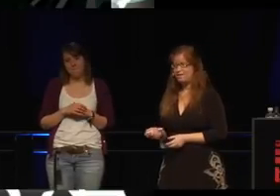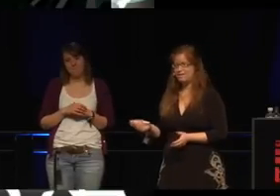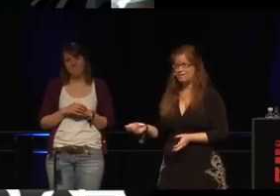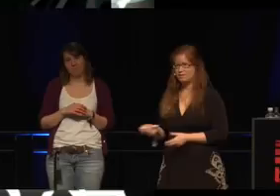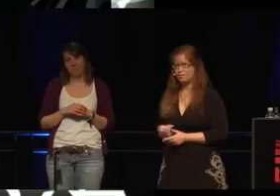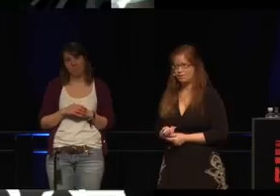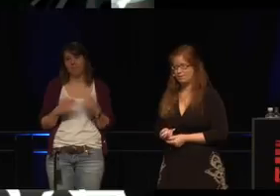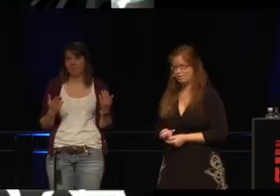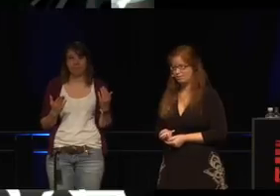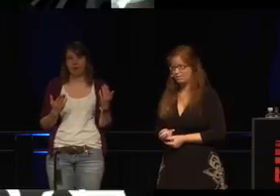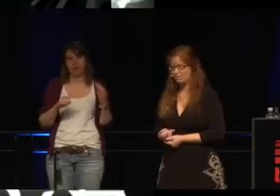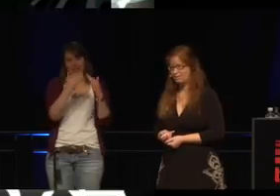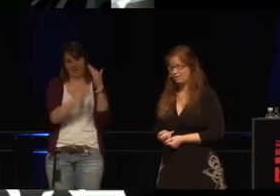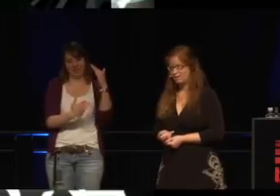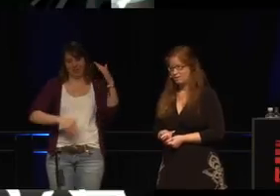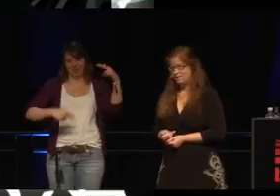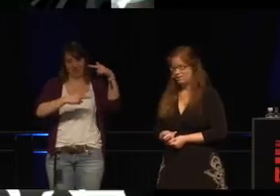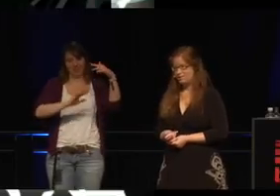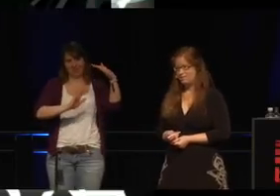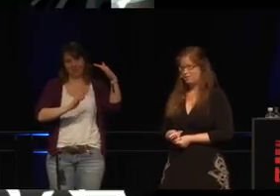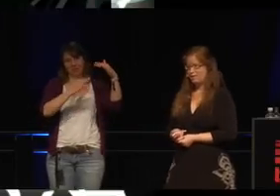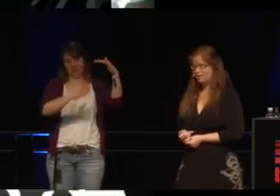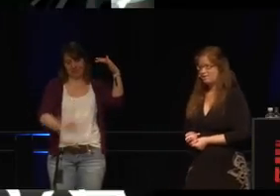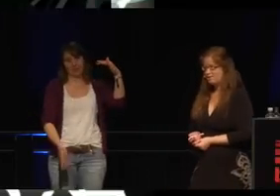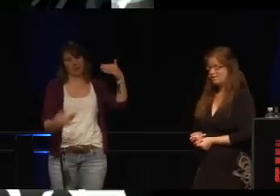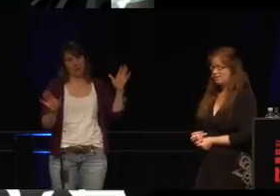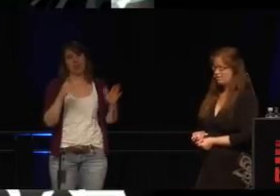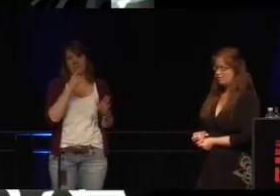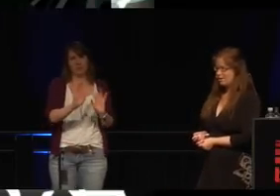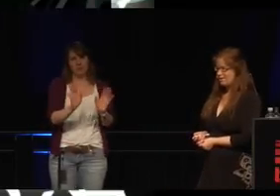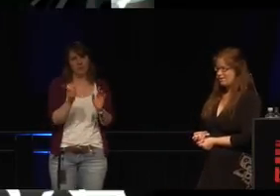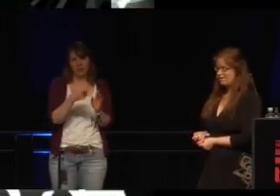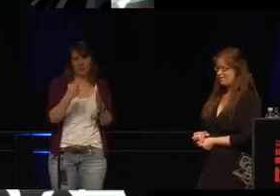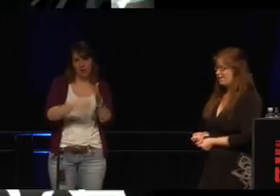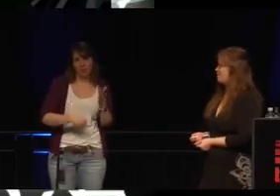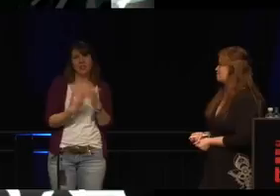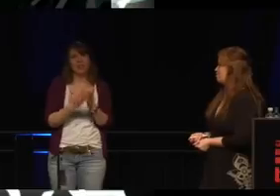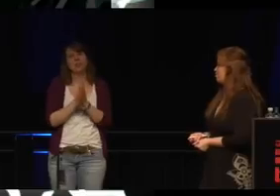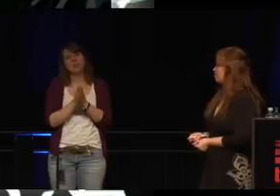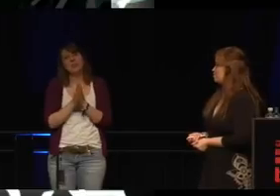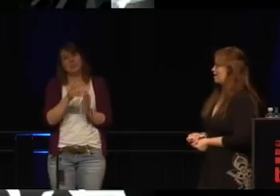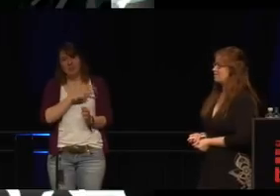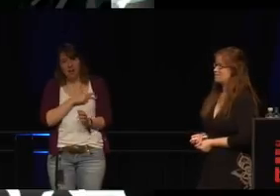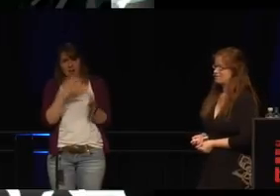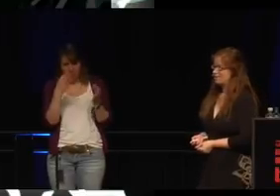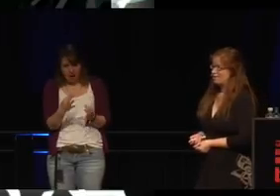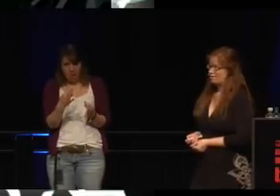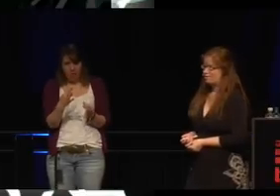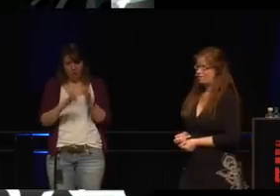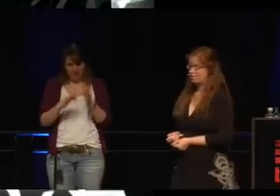también. El grupo austriaco VKI e incluso el FBI americano,